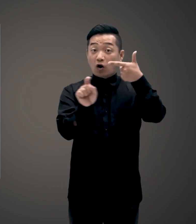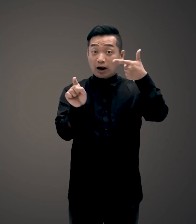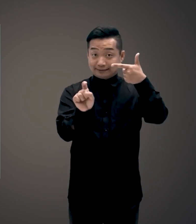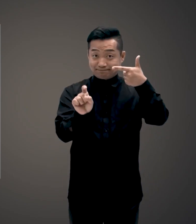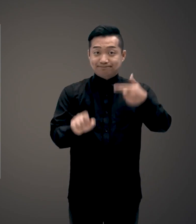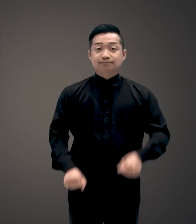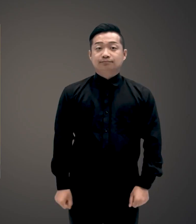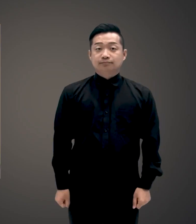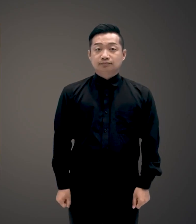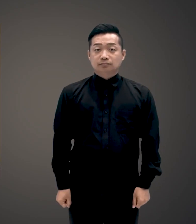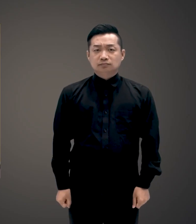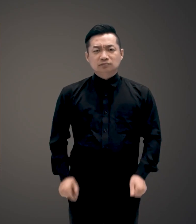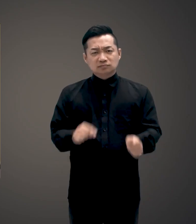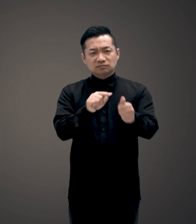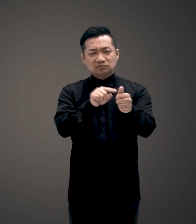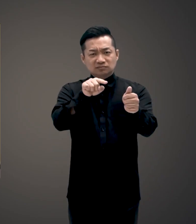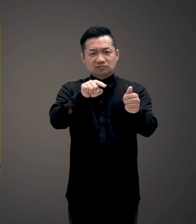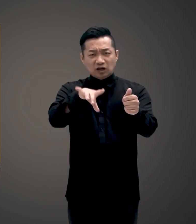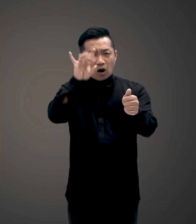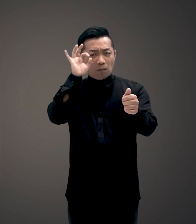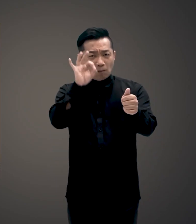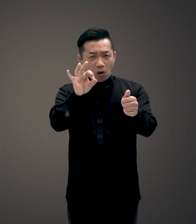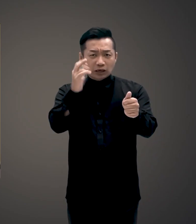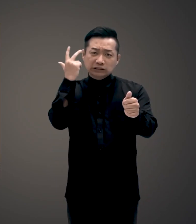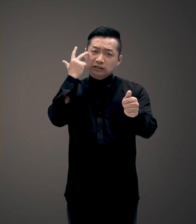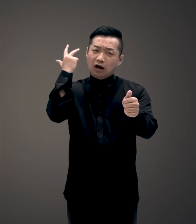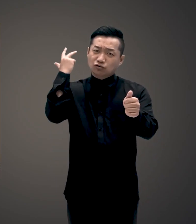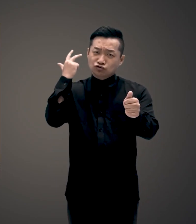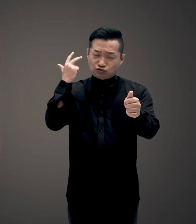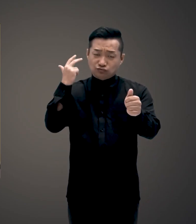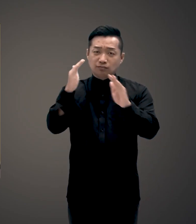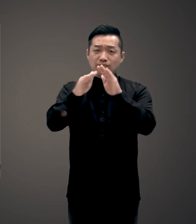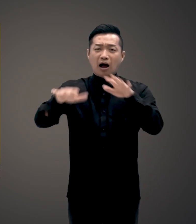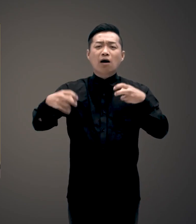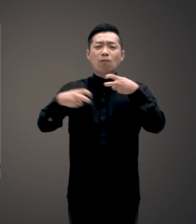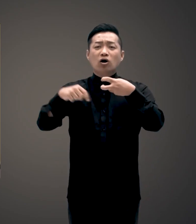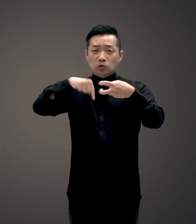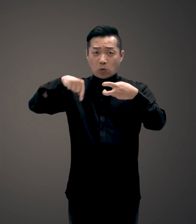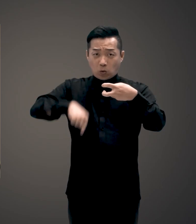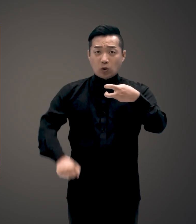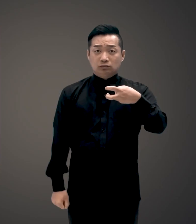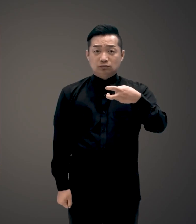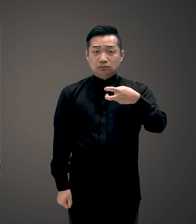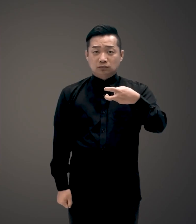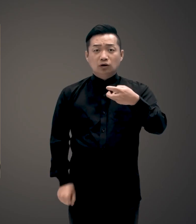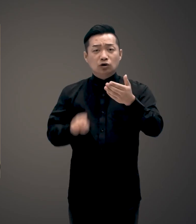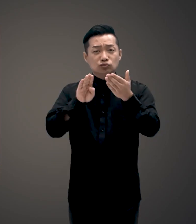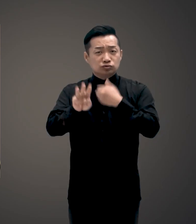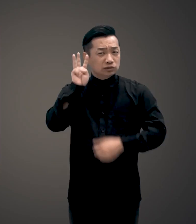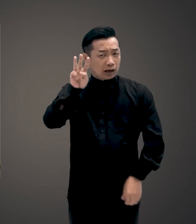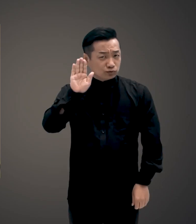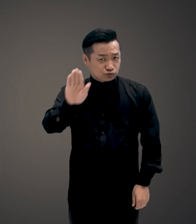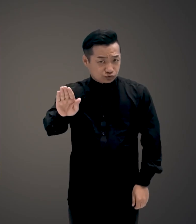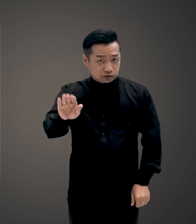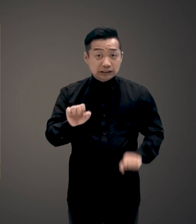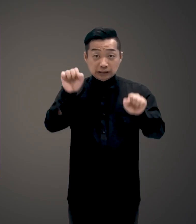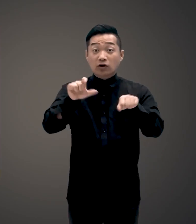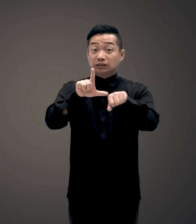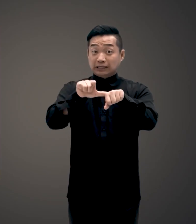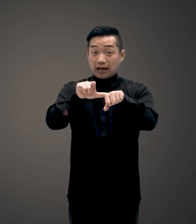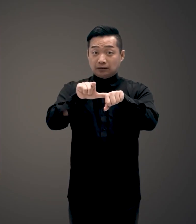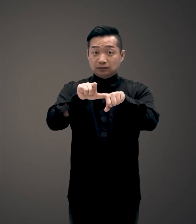6월 10일. 그 애를 처음 본 건 지난주 마을버스에서다. 그러고는 딱 사흘